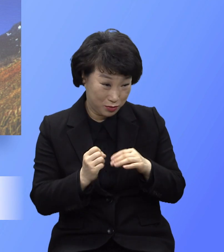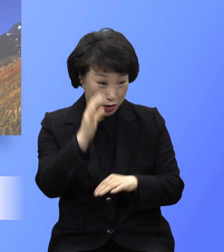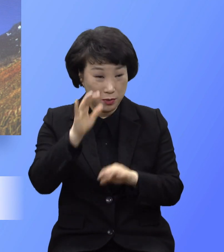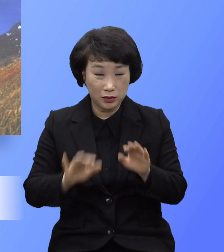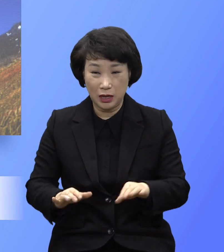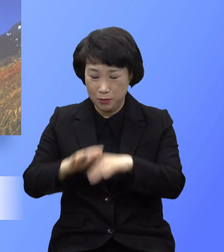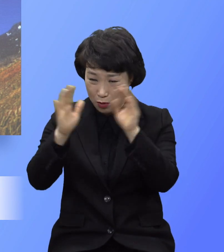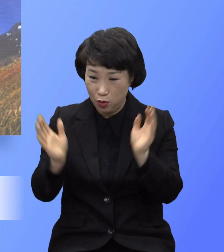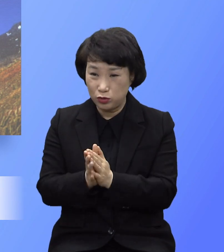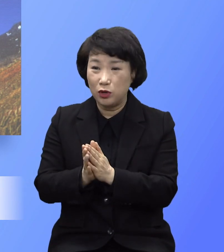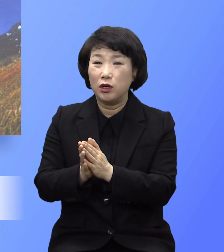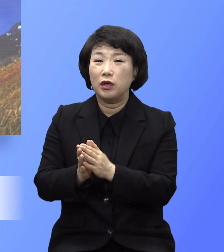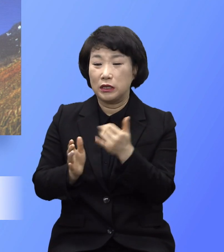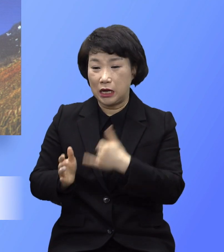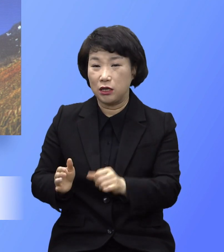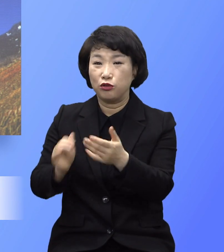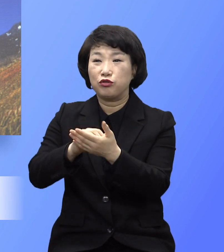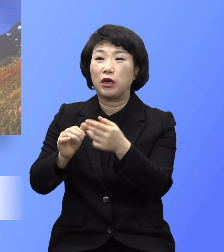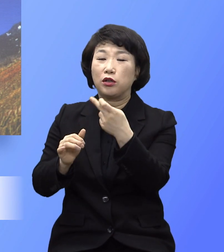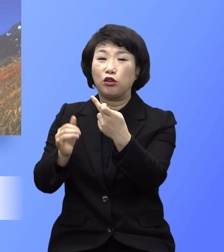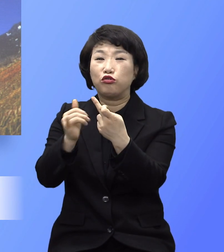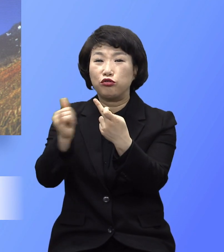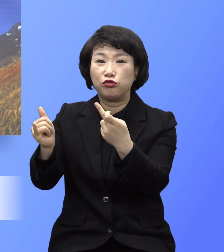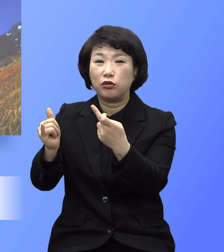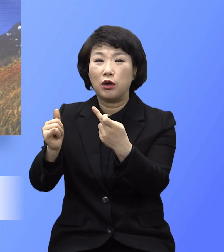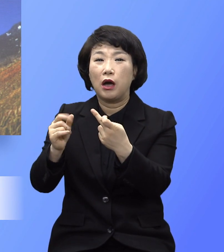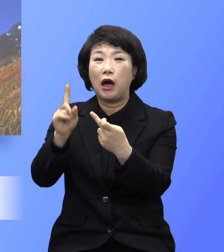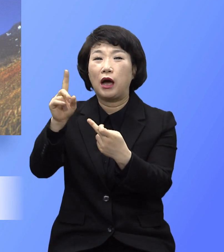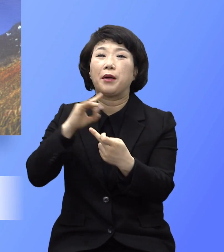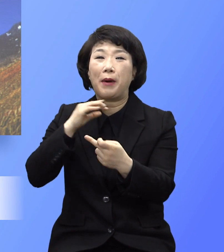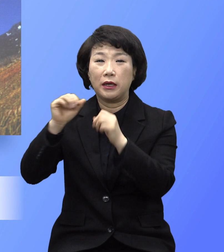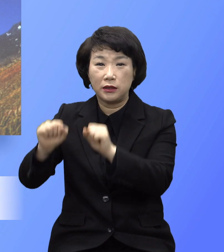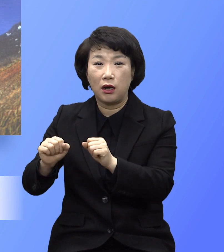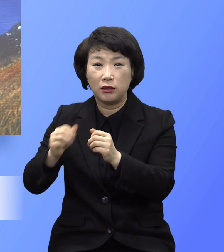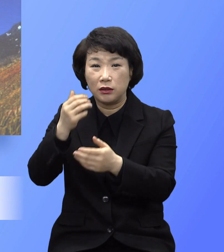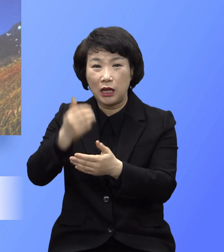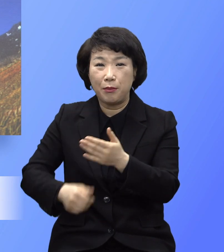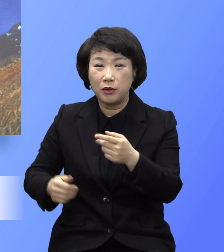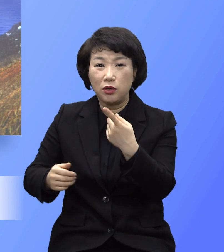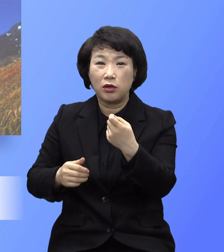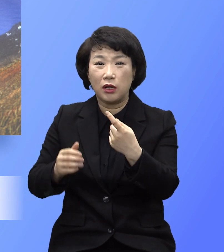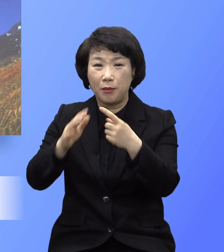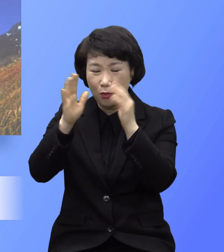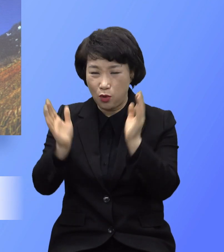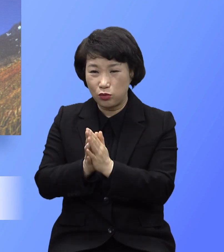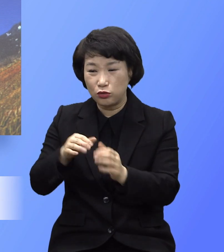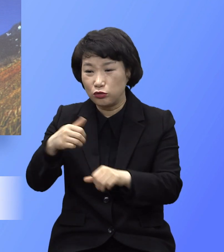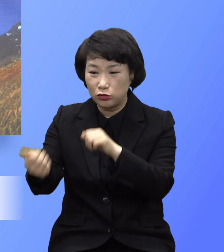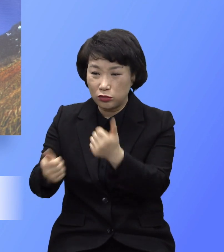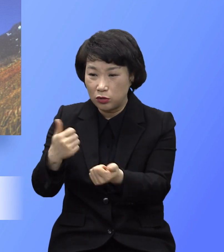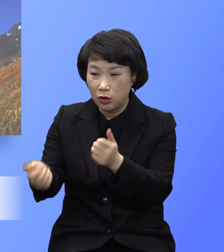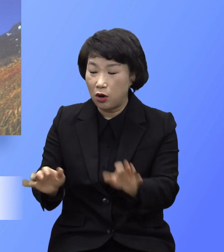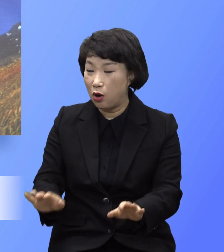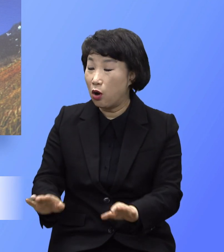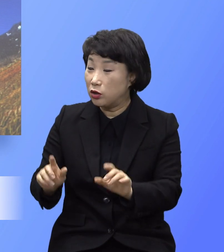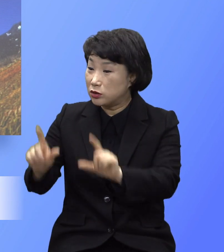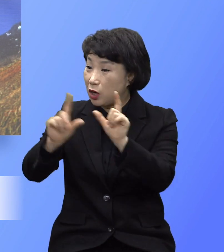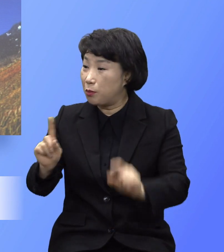딱 12명 중에 한 사람 남았대. 다 죽고 이거 어떻게 사냐고